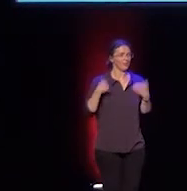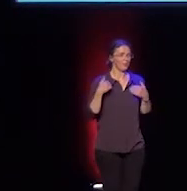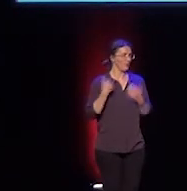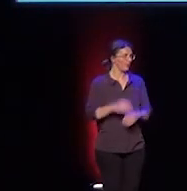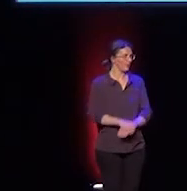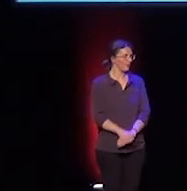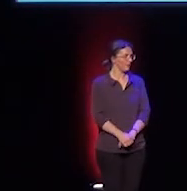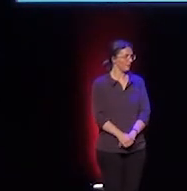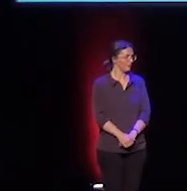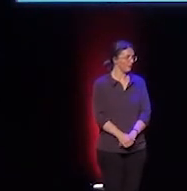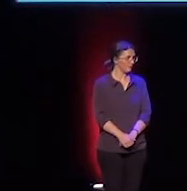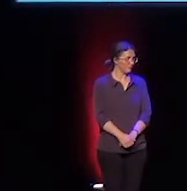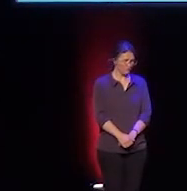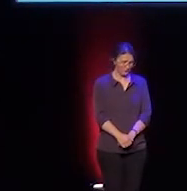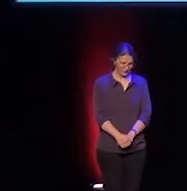uns.